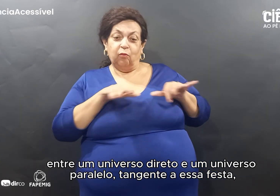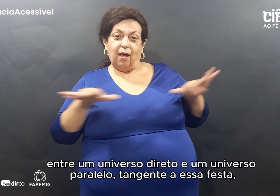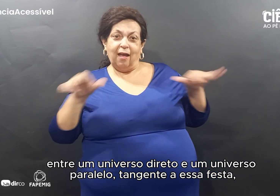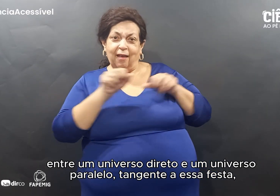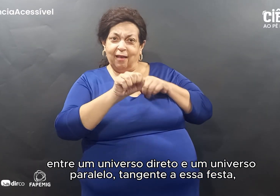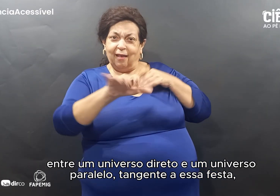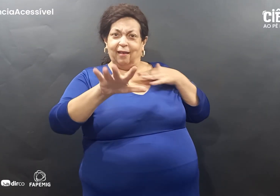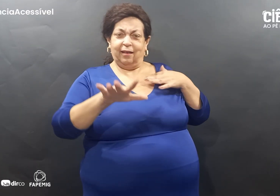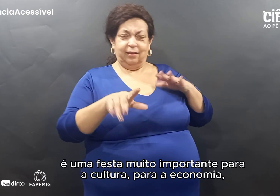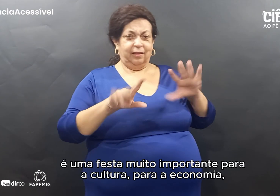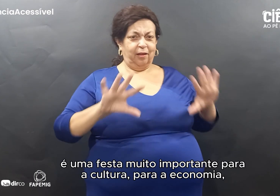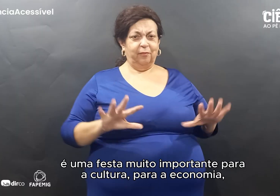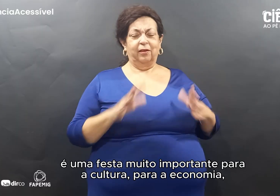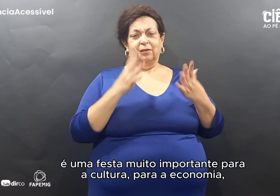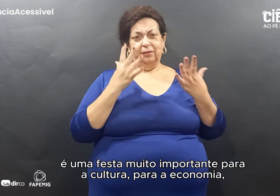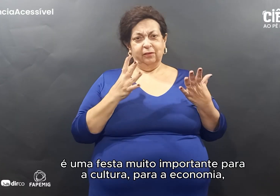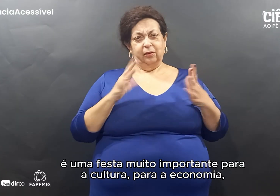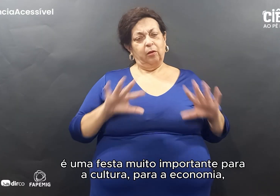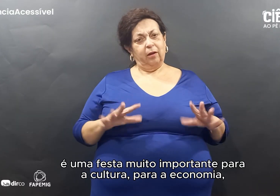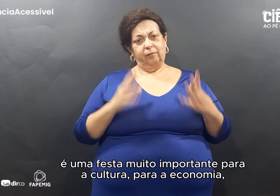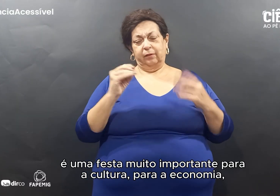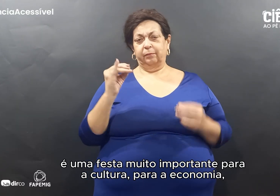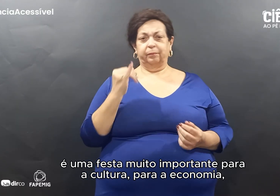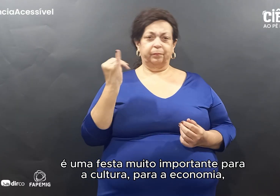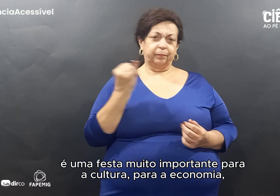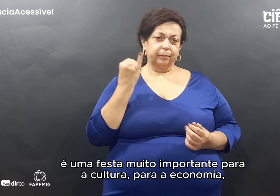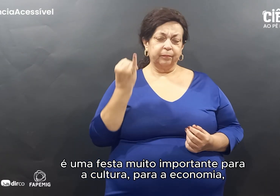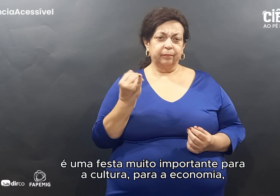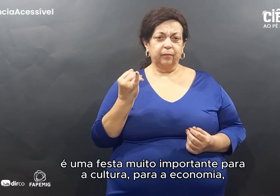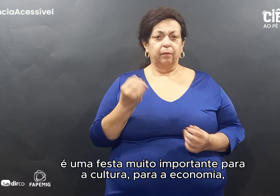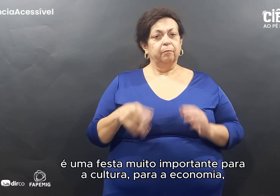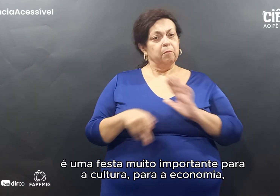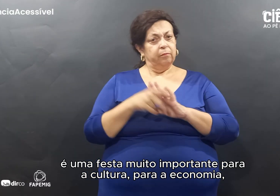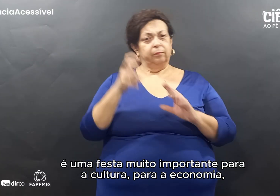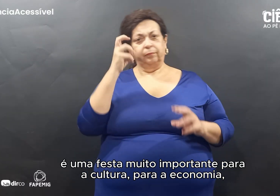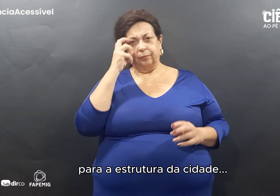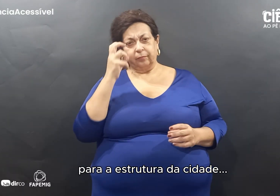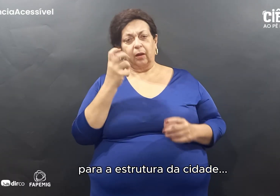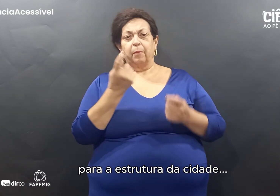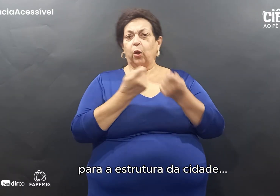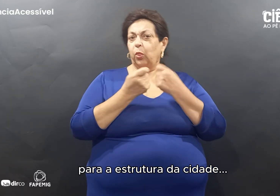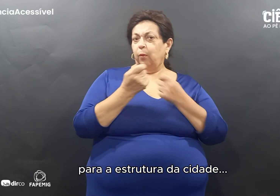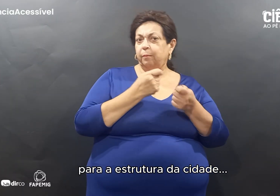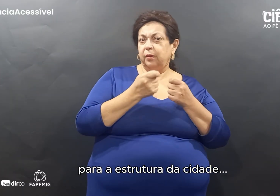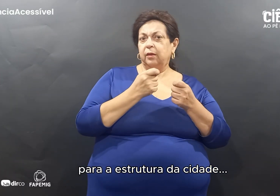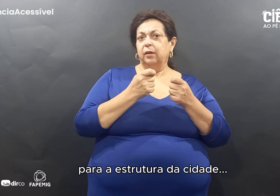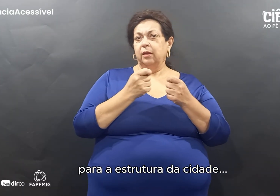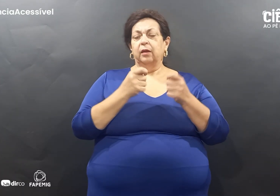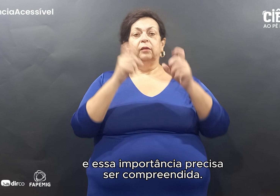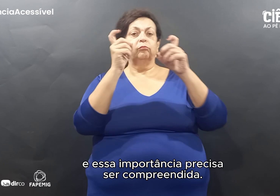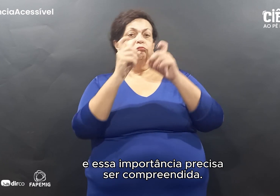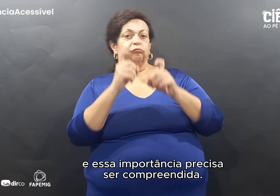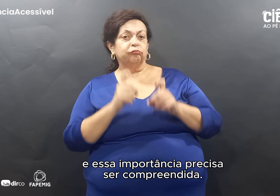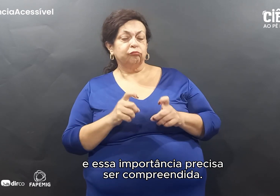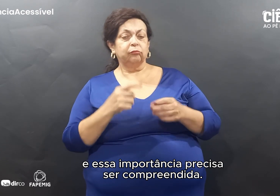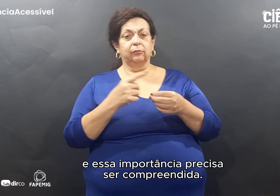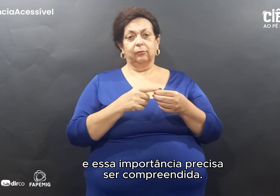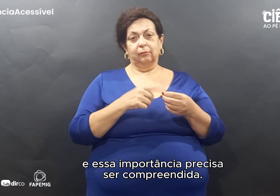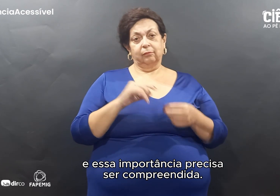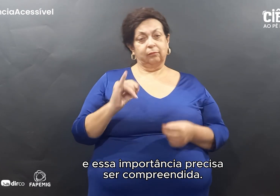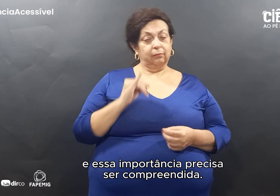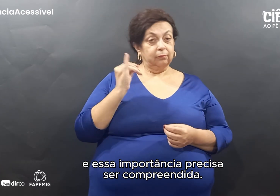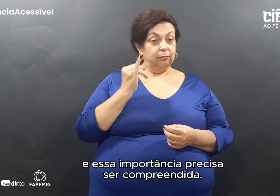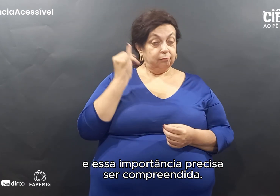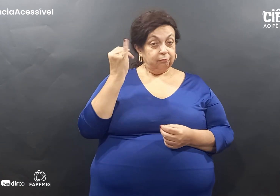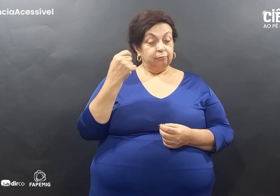essa festa. Então, é uma festa muito importante para a cultura, para a economia, para a estrutura da cidade. E essa importância precisa